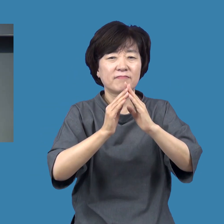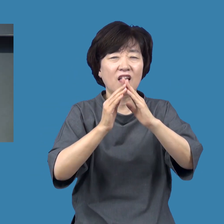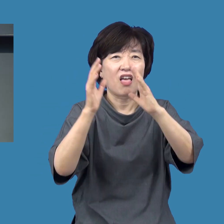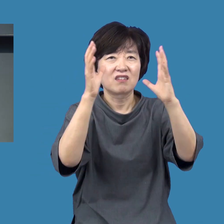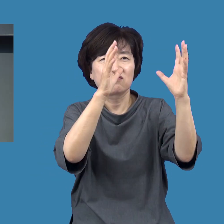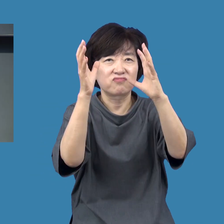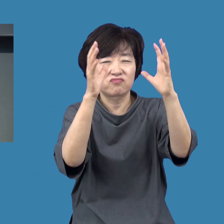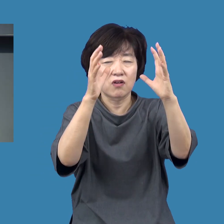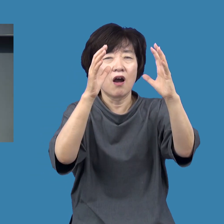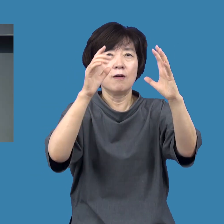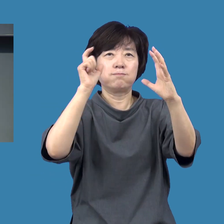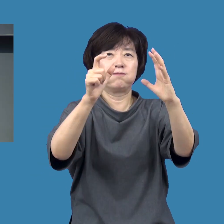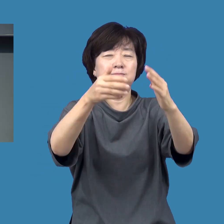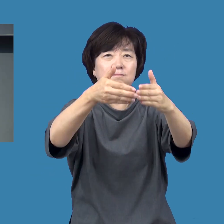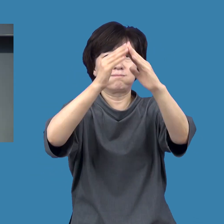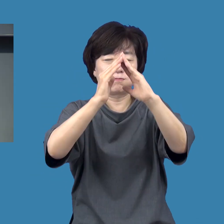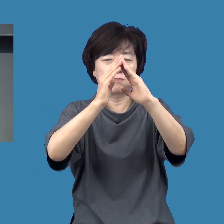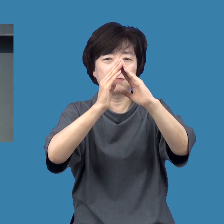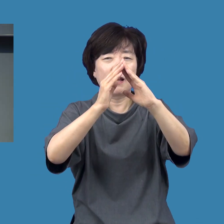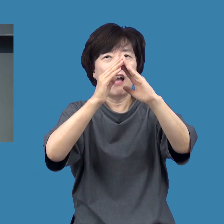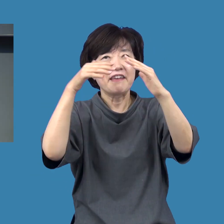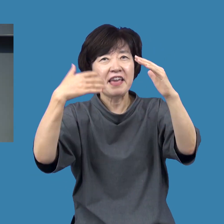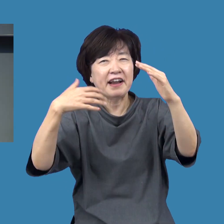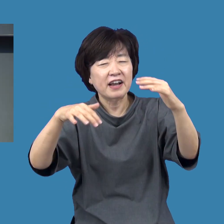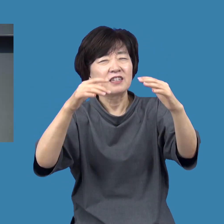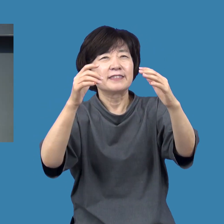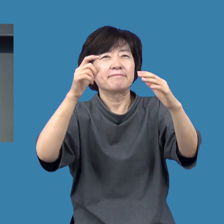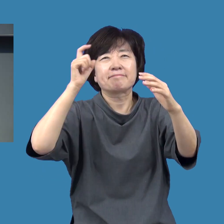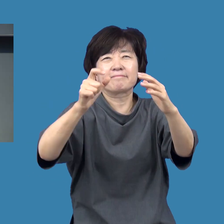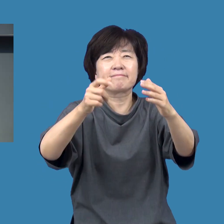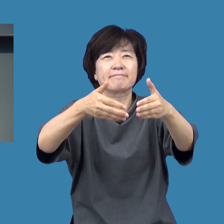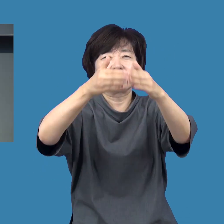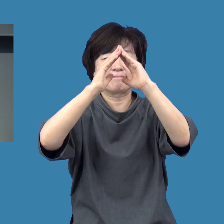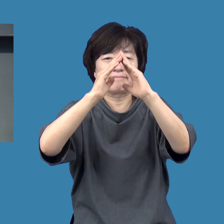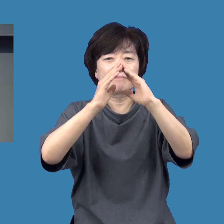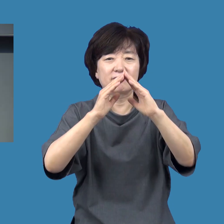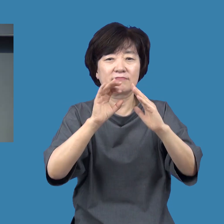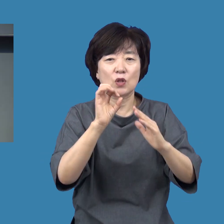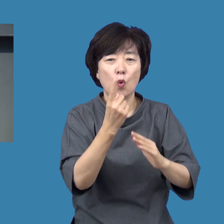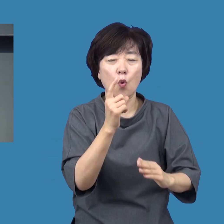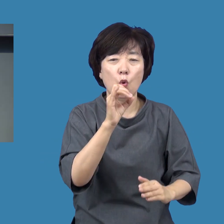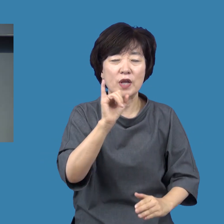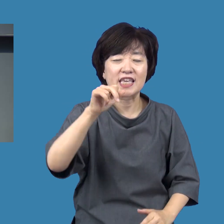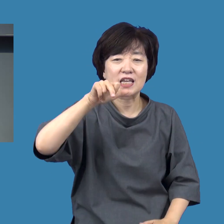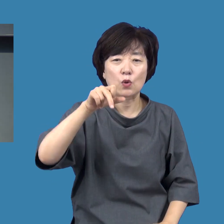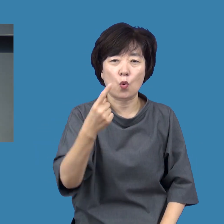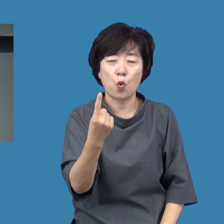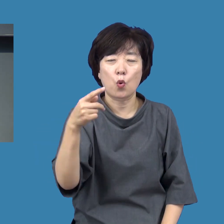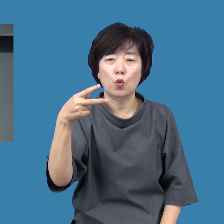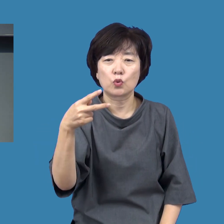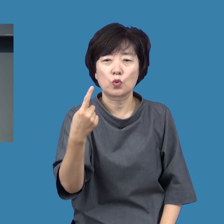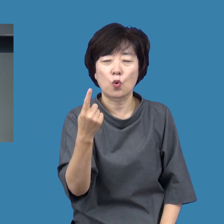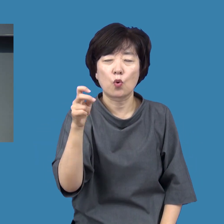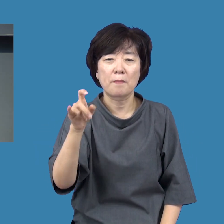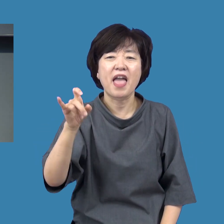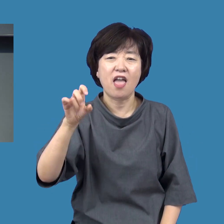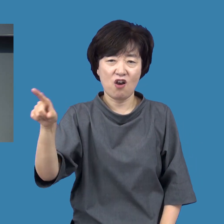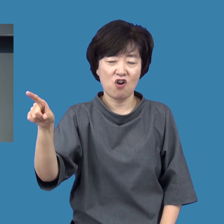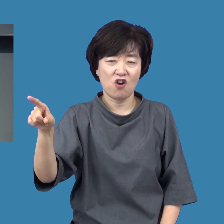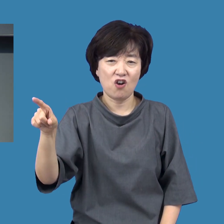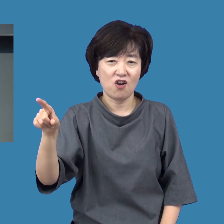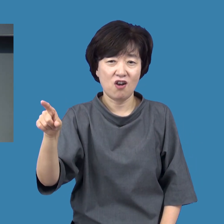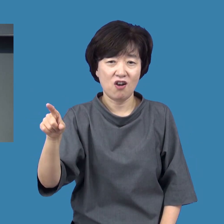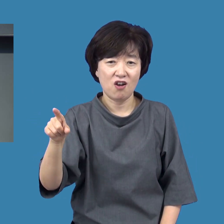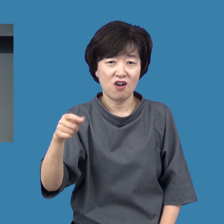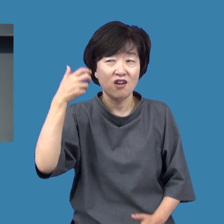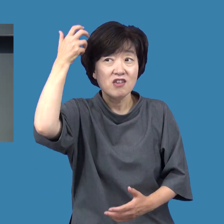딱 확고해지고 영이 약했던 게 있으면 강해지고 그러니까 이게 오이코도메오거든. 그렇게 된다는 거야. 그러면 여러분 영이